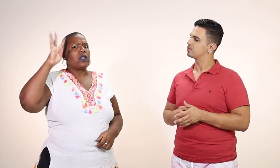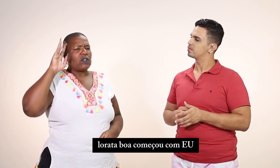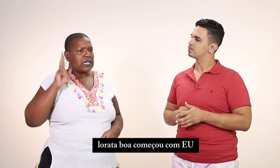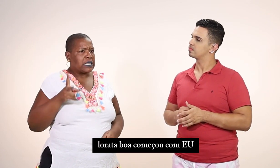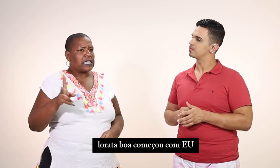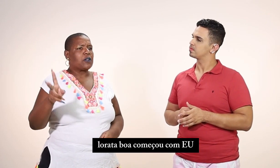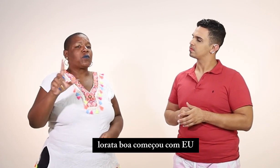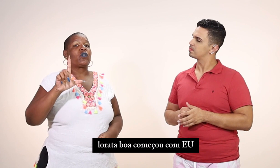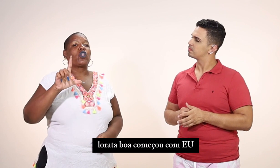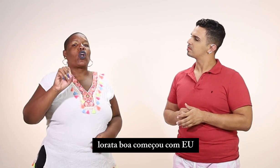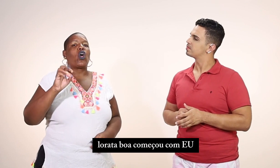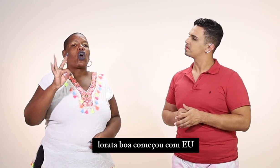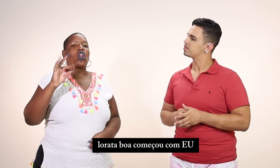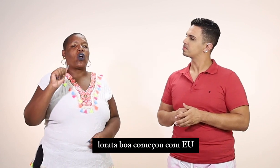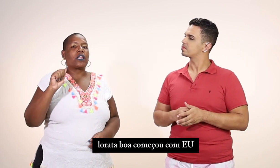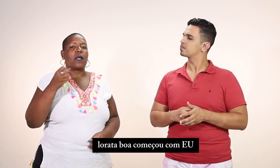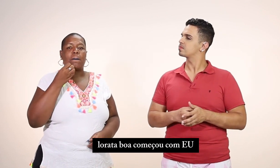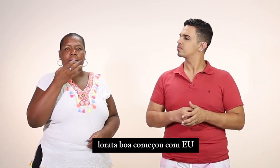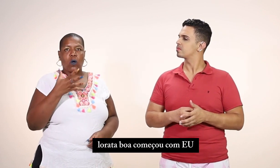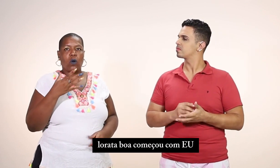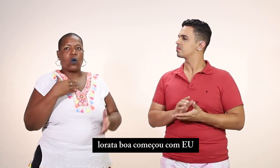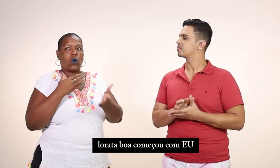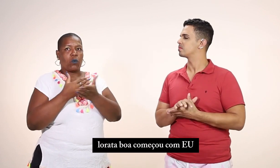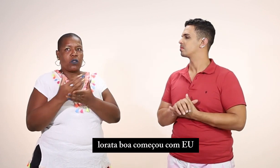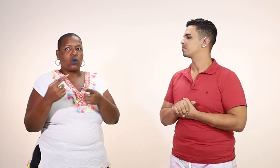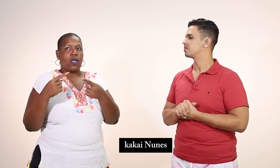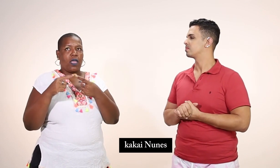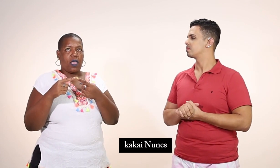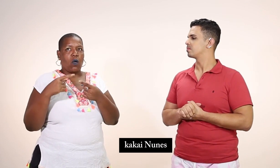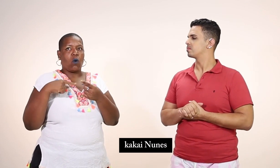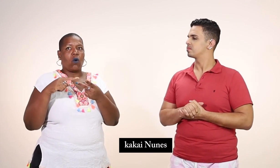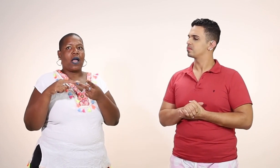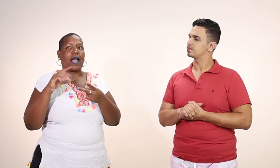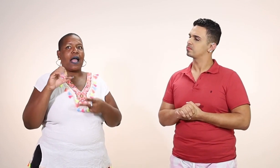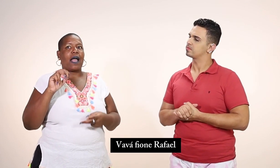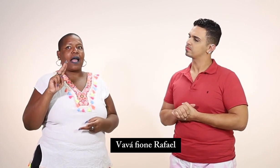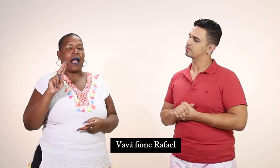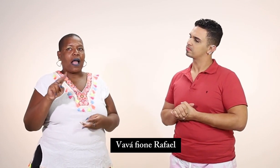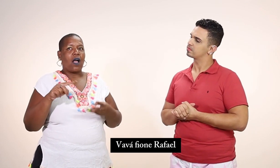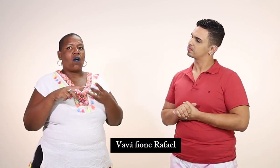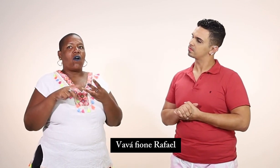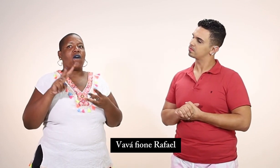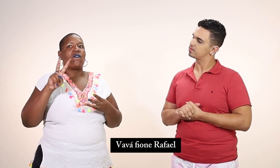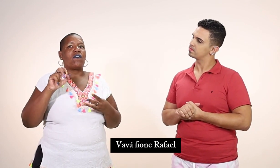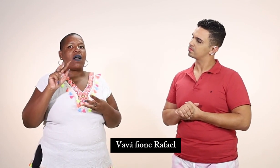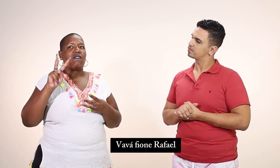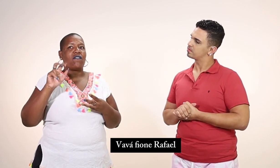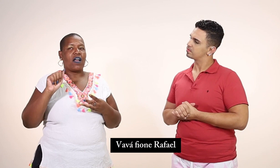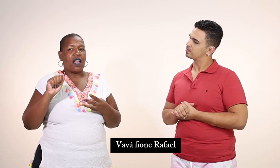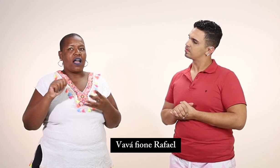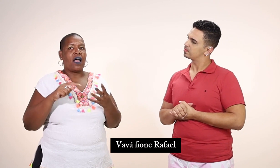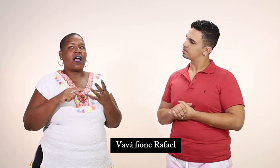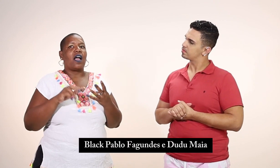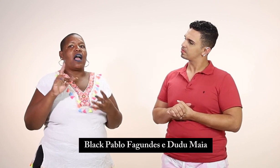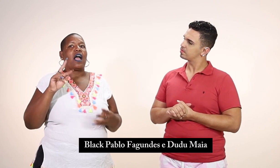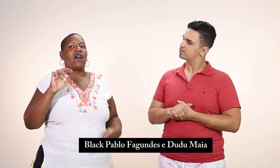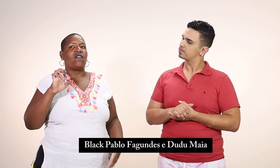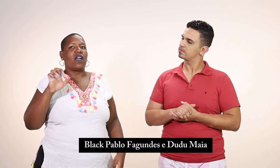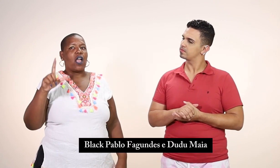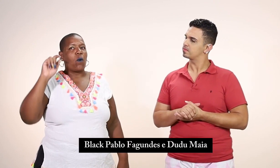Lorota Boa começou com eu, Cacai Nunes, Vavá Fione, Rafael Black,